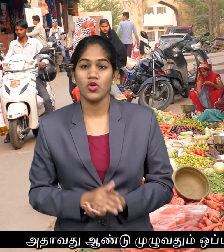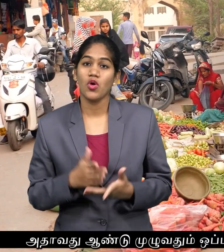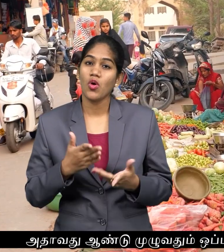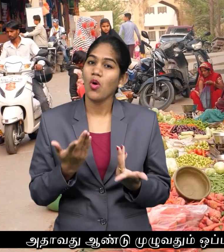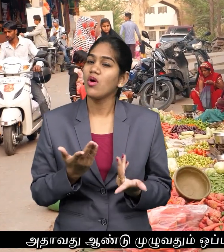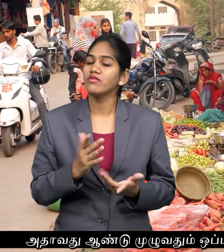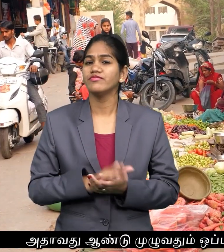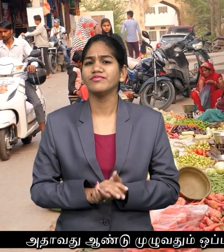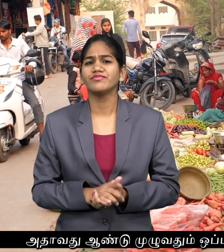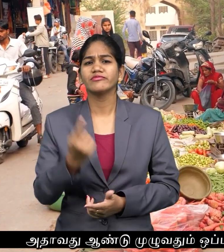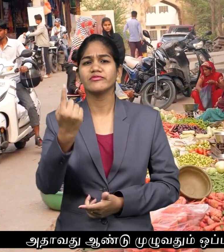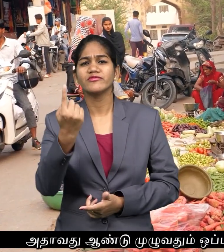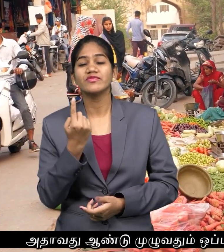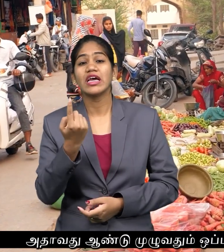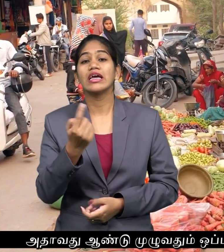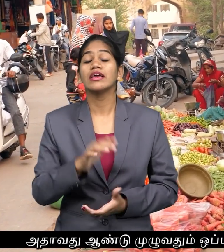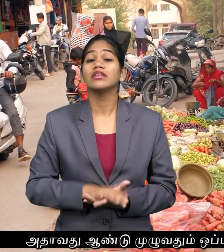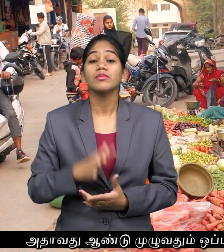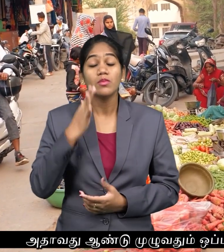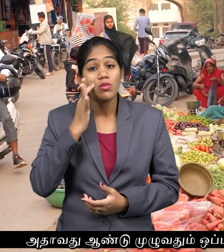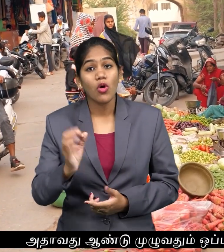பணிமாற்றப்படலாம்.